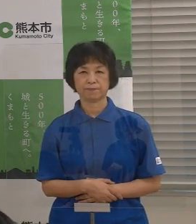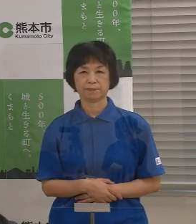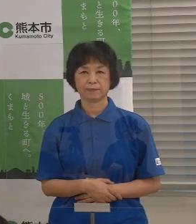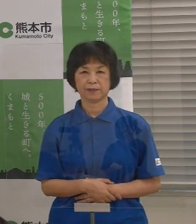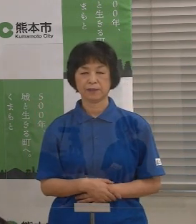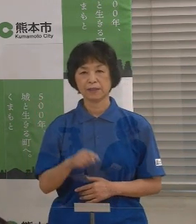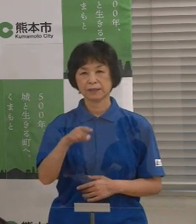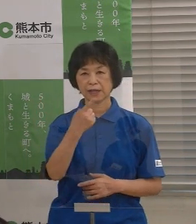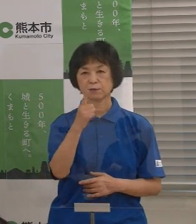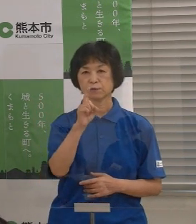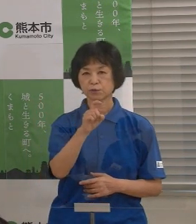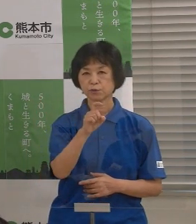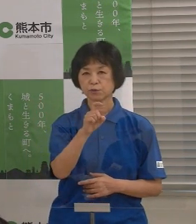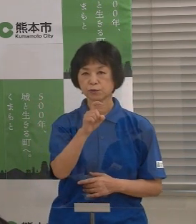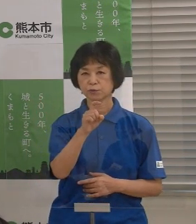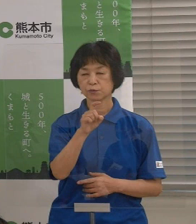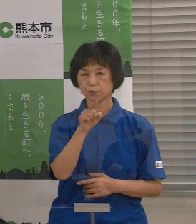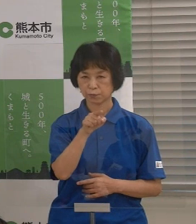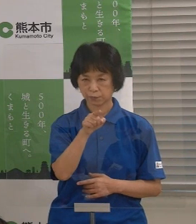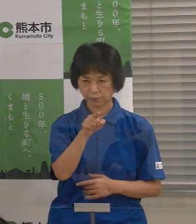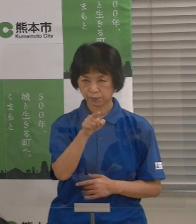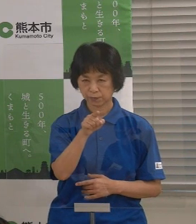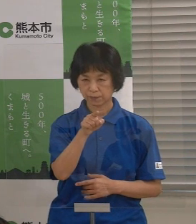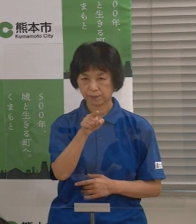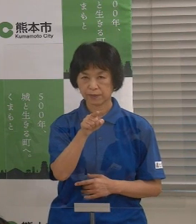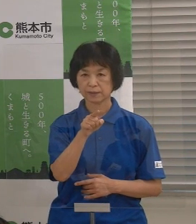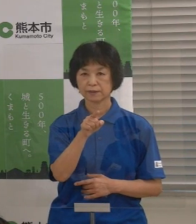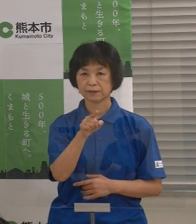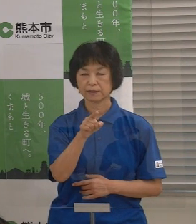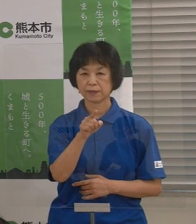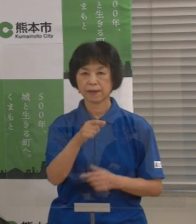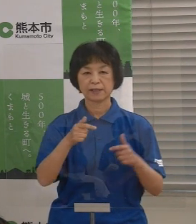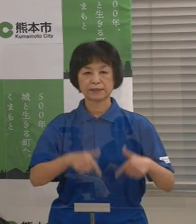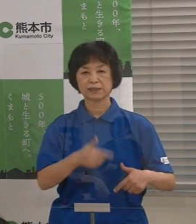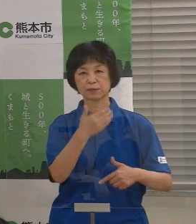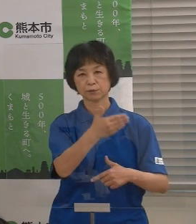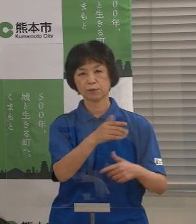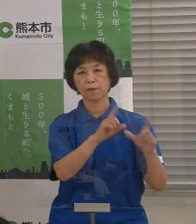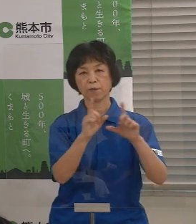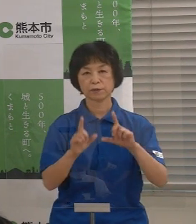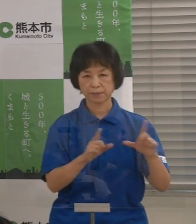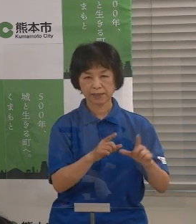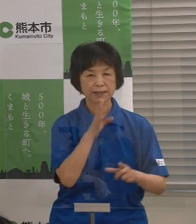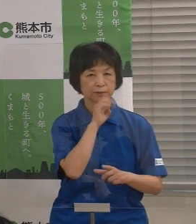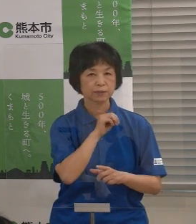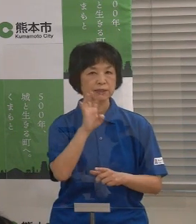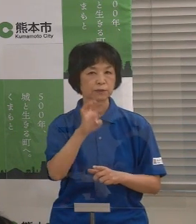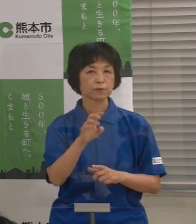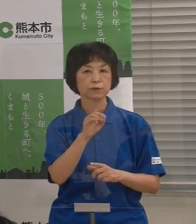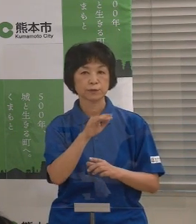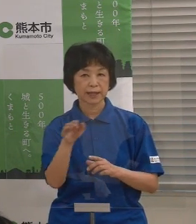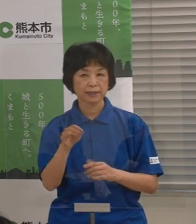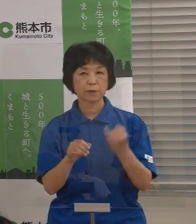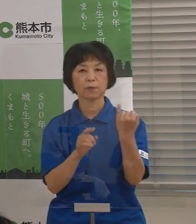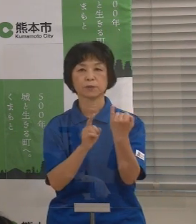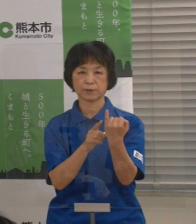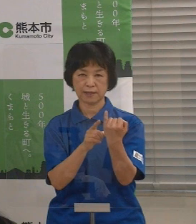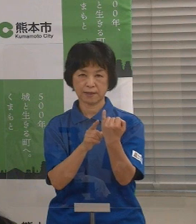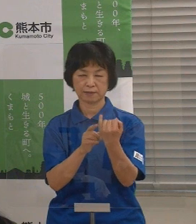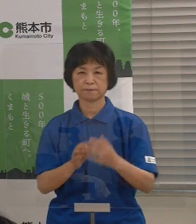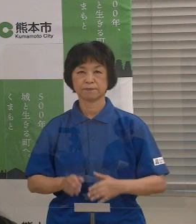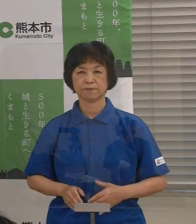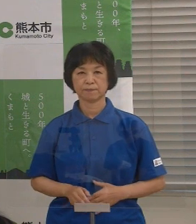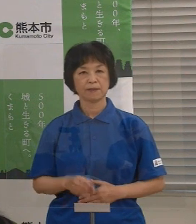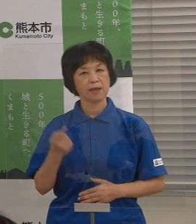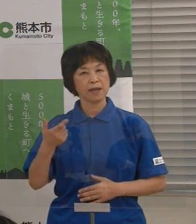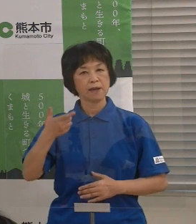また本市110例目の感染者の方は西区にお住まいの40歳代の女性です。本市